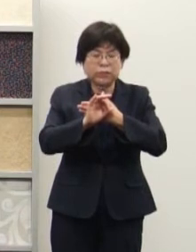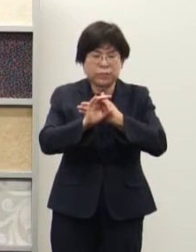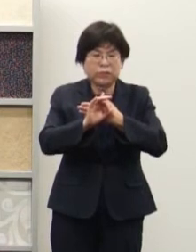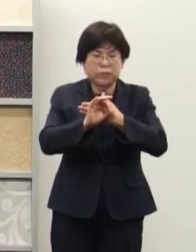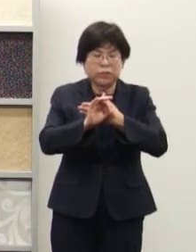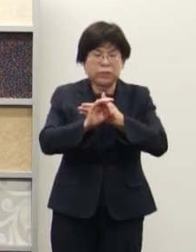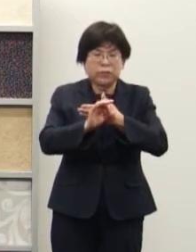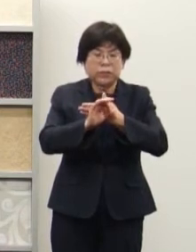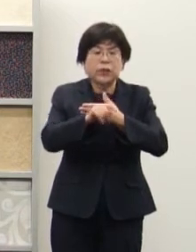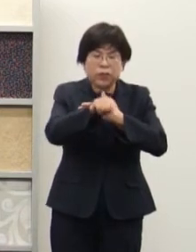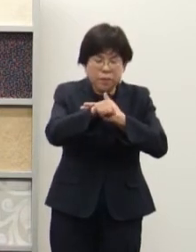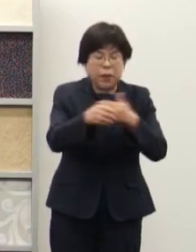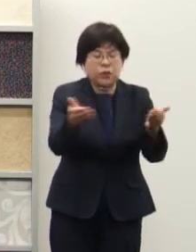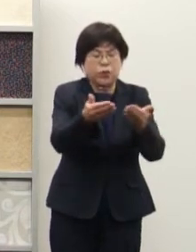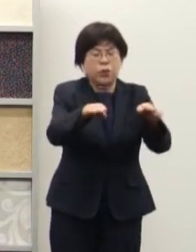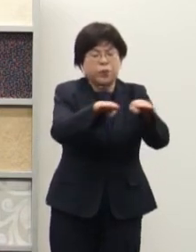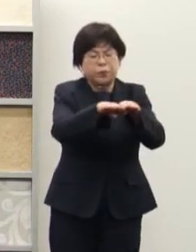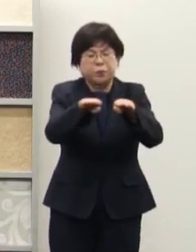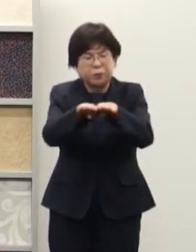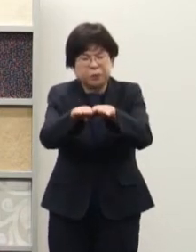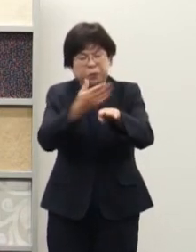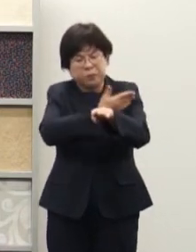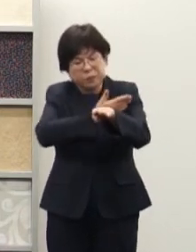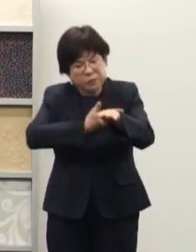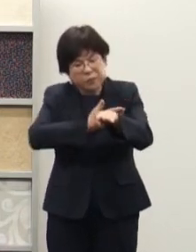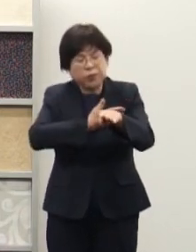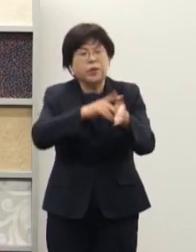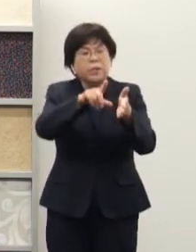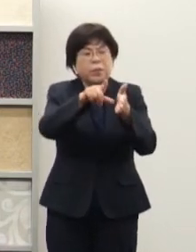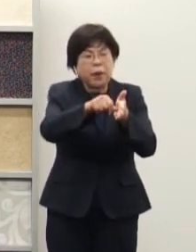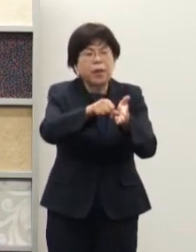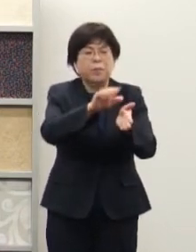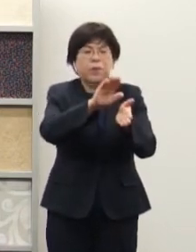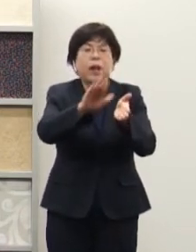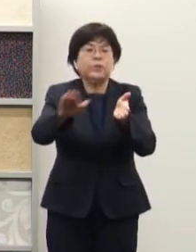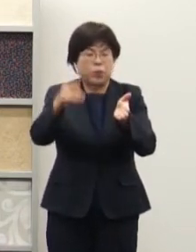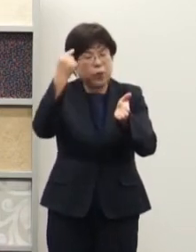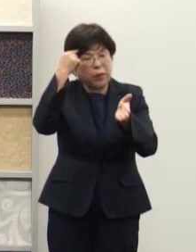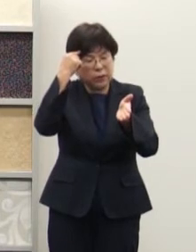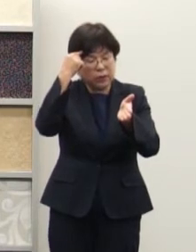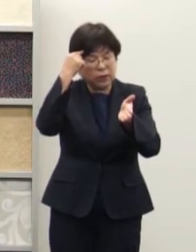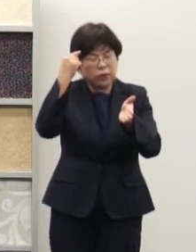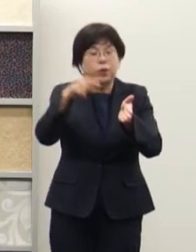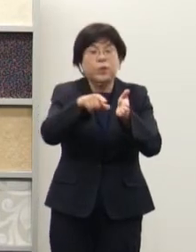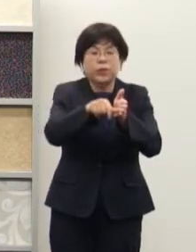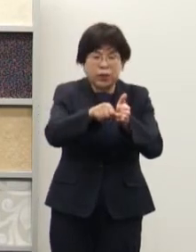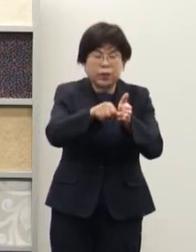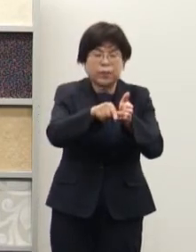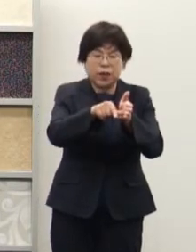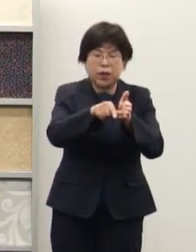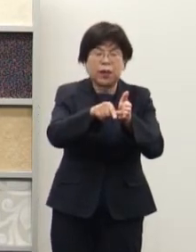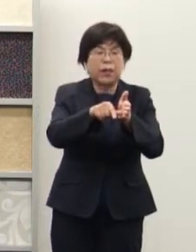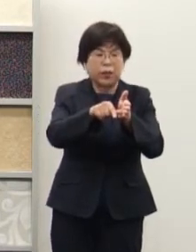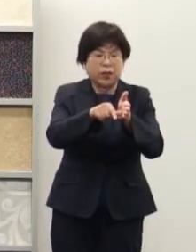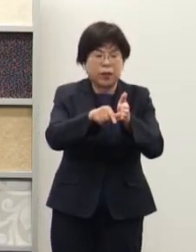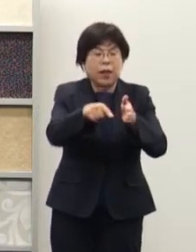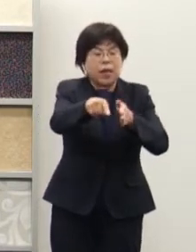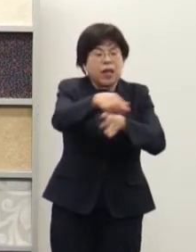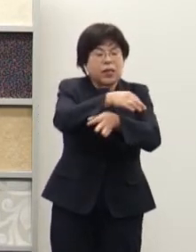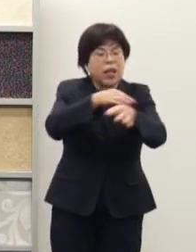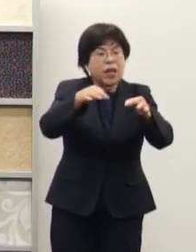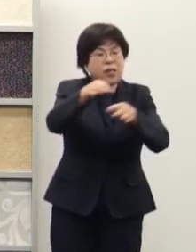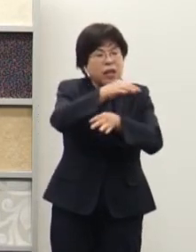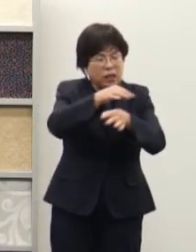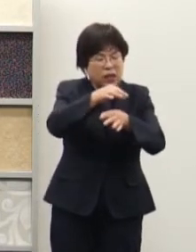保護者がですね、休業を余儀なくされる、場合もあろうかと思いますので、そのような場合に、経済的不利益